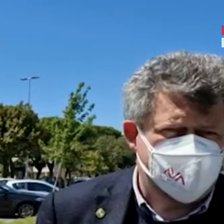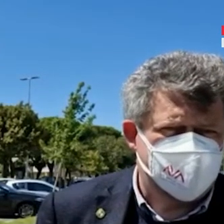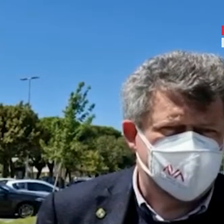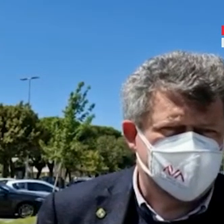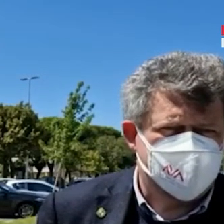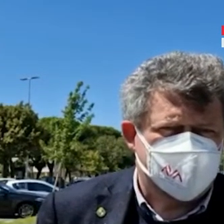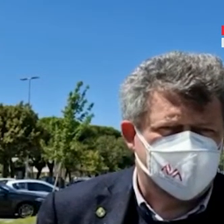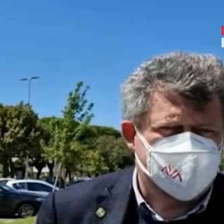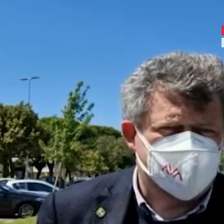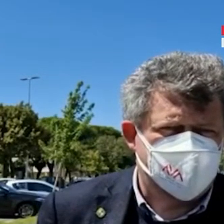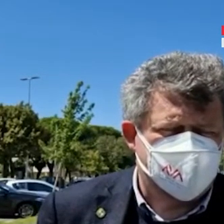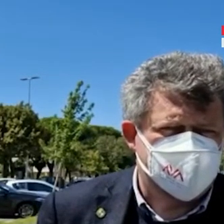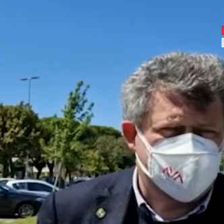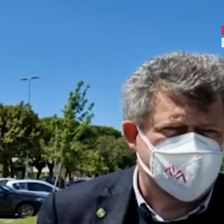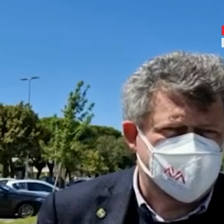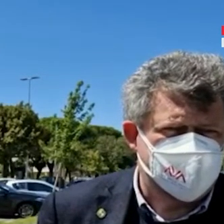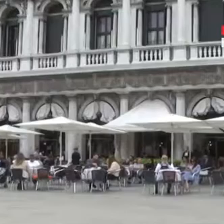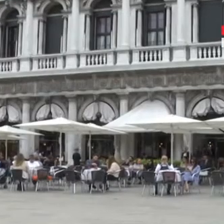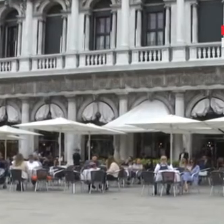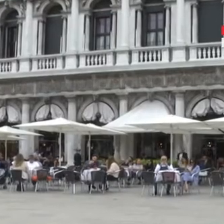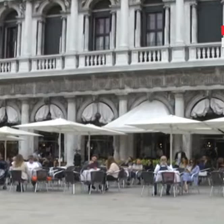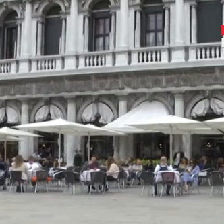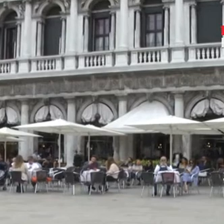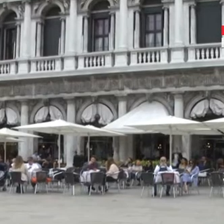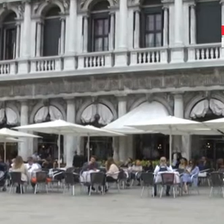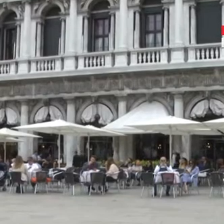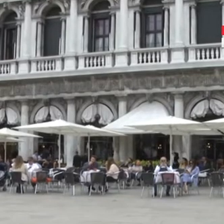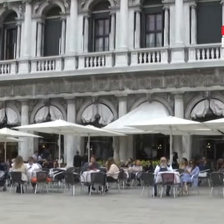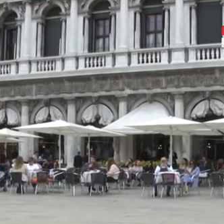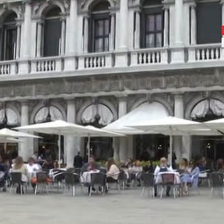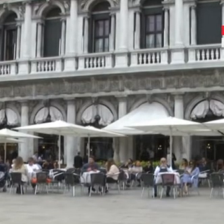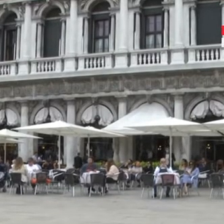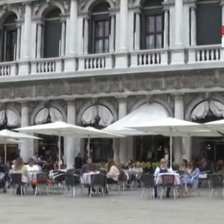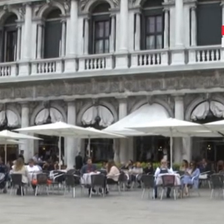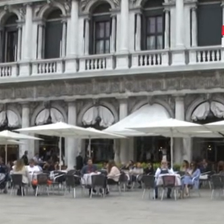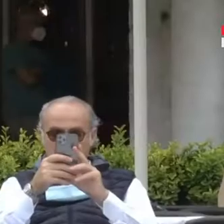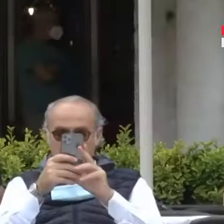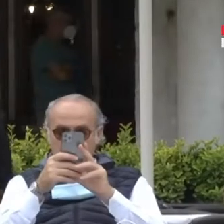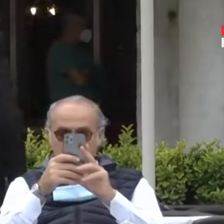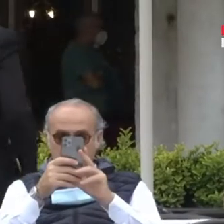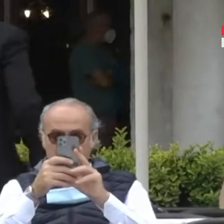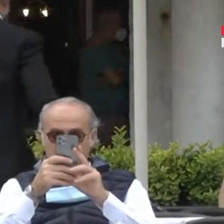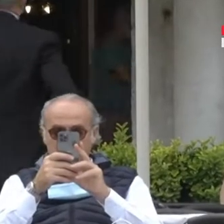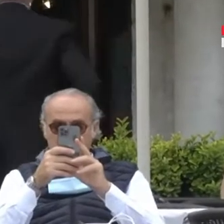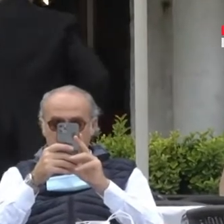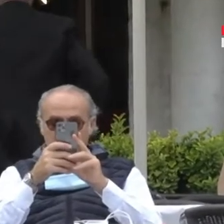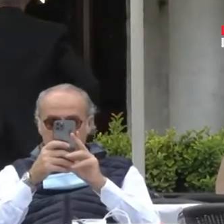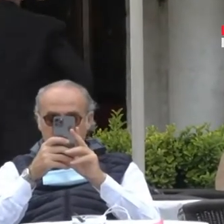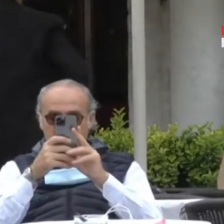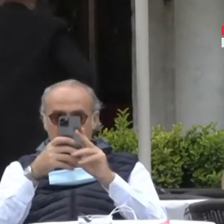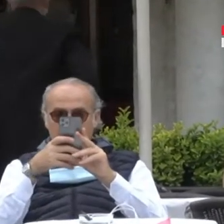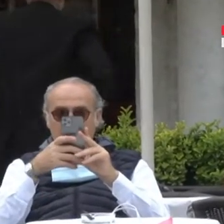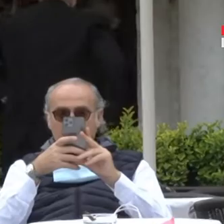massimo 25% di tasso di occupazione, quindi è evidente che è una ripresa claudicante. Però l'importante è